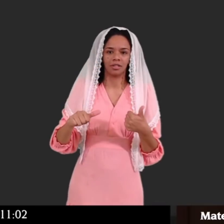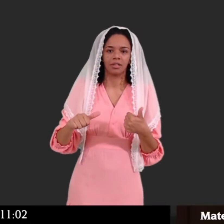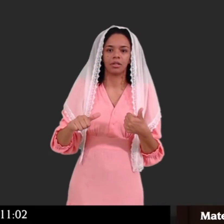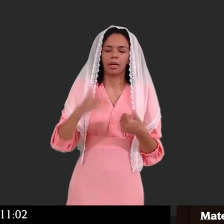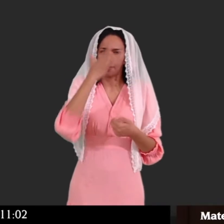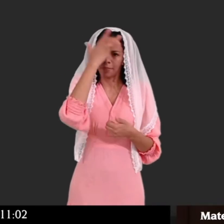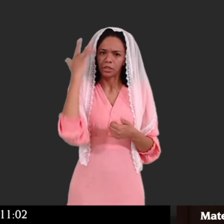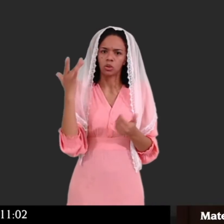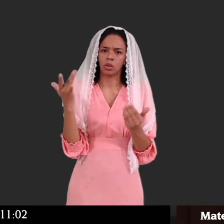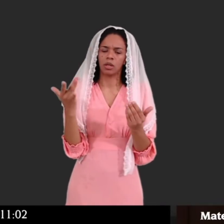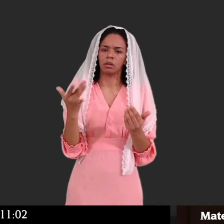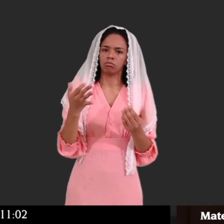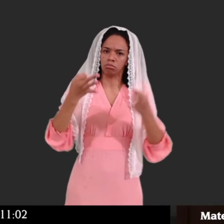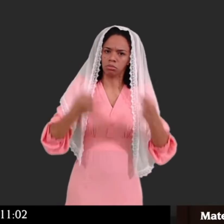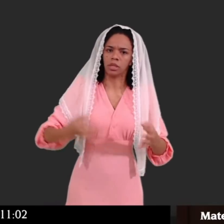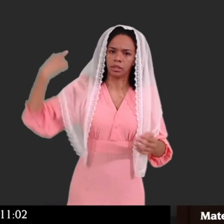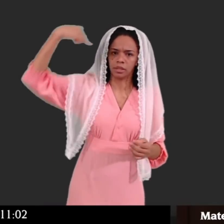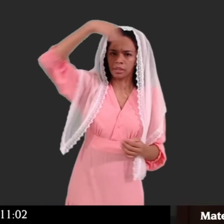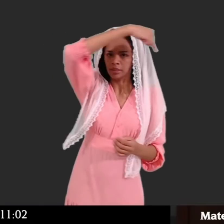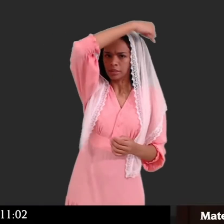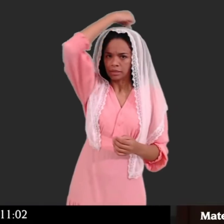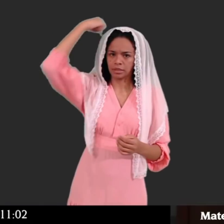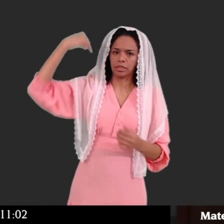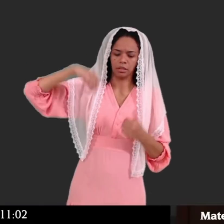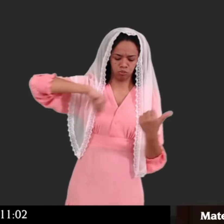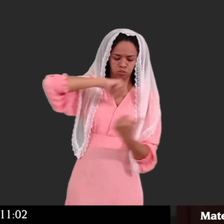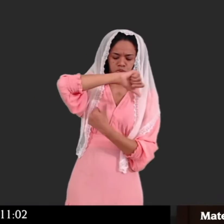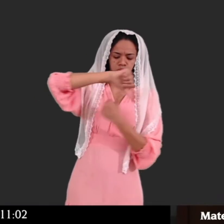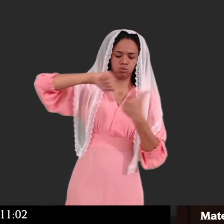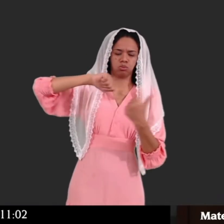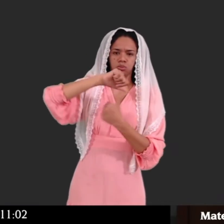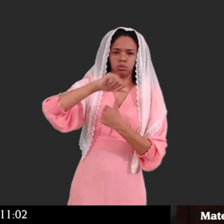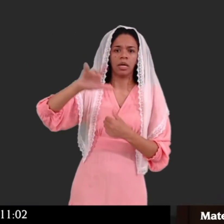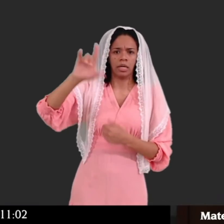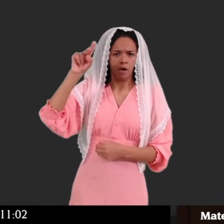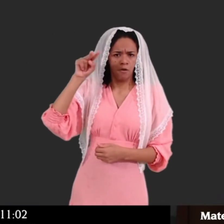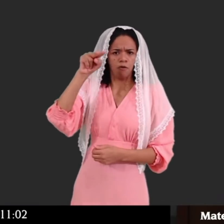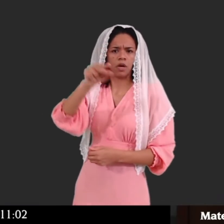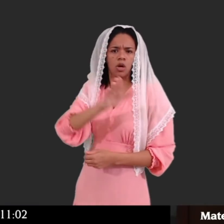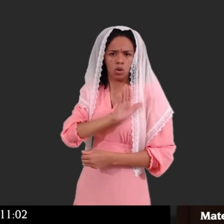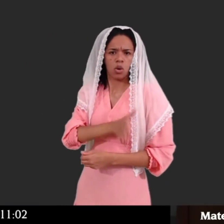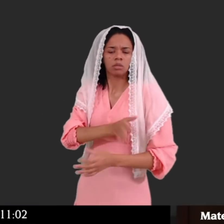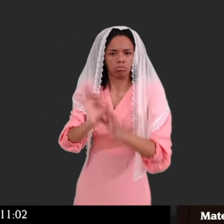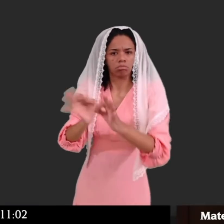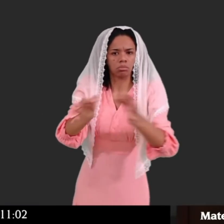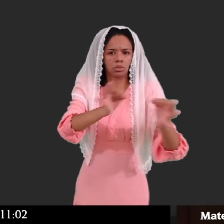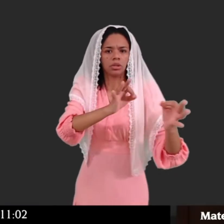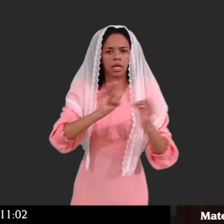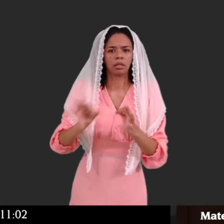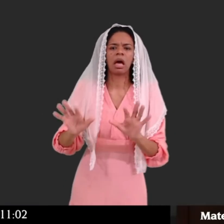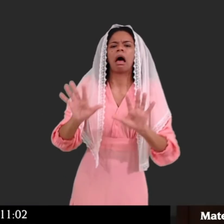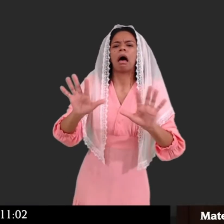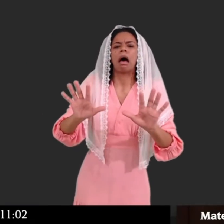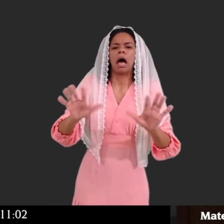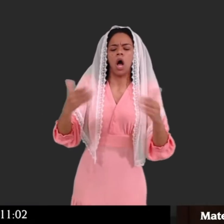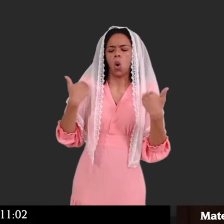dele reflete o que está no coração dele. Deus olha o coração, Deus não está preocupado com o corpo, não. Eu já vi mulher falar assim: Deus não está